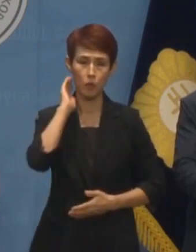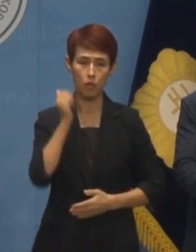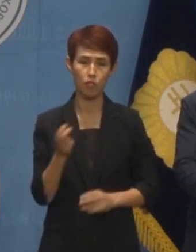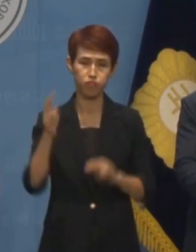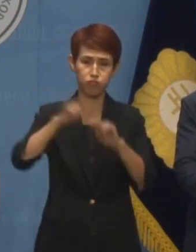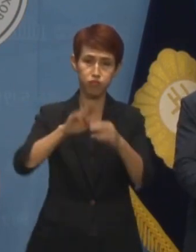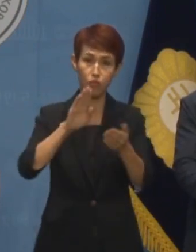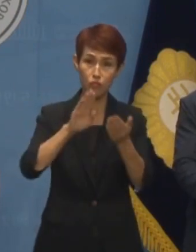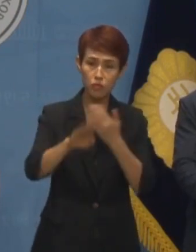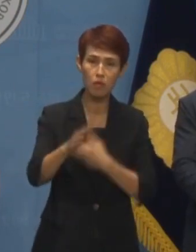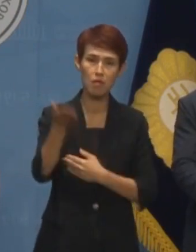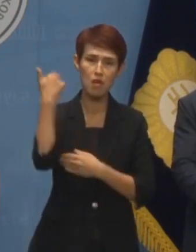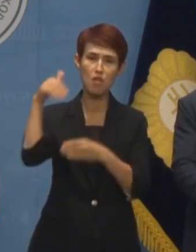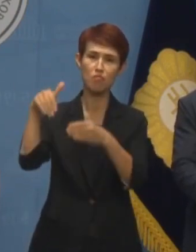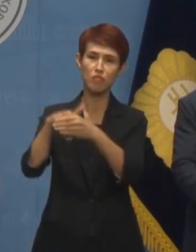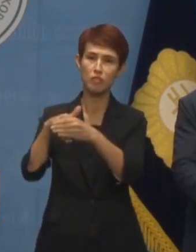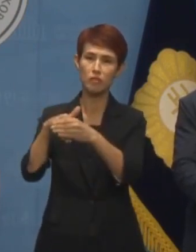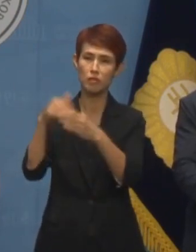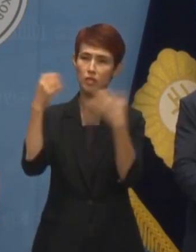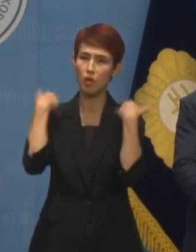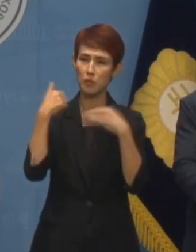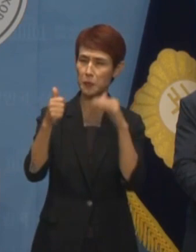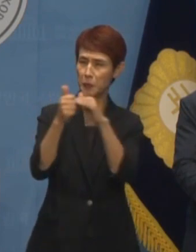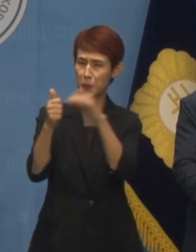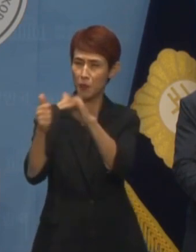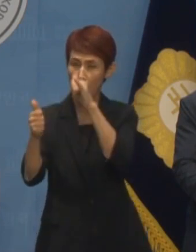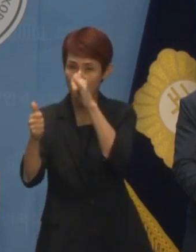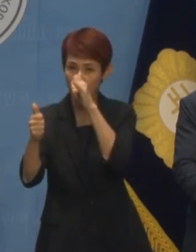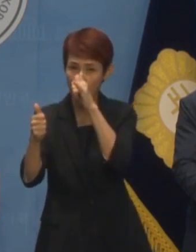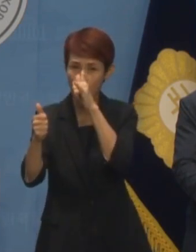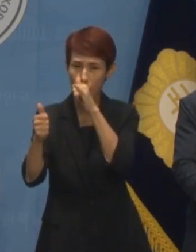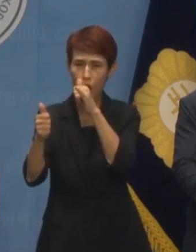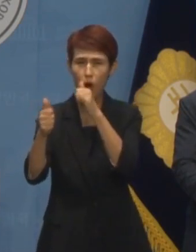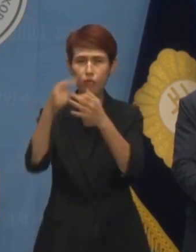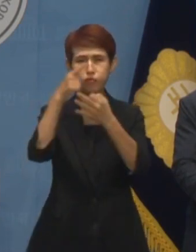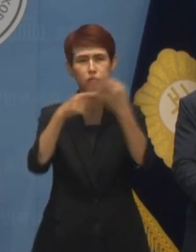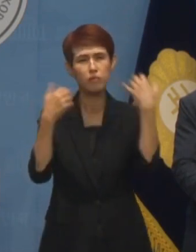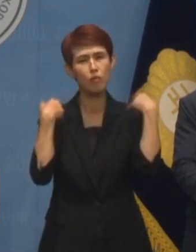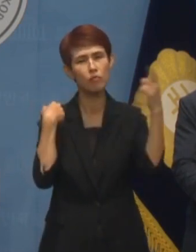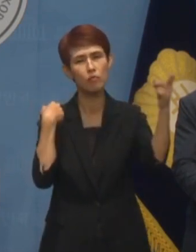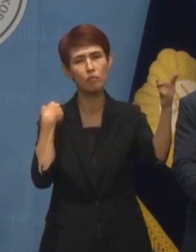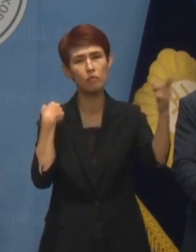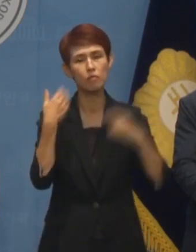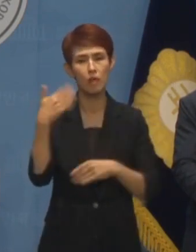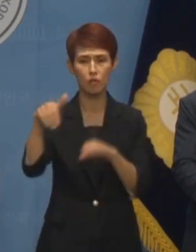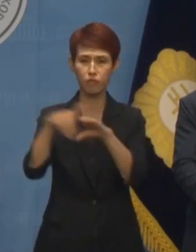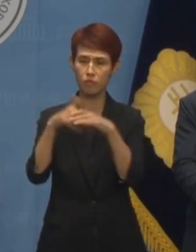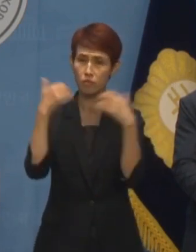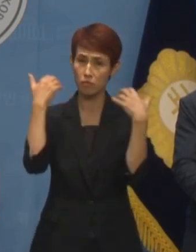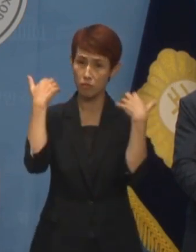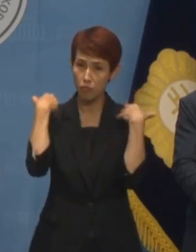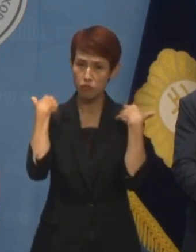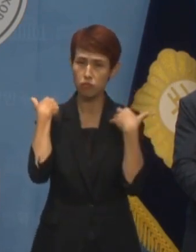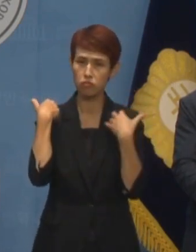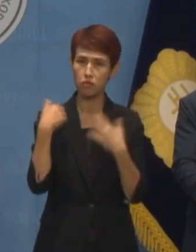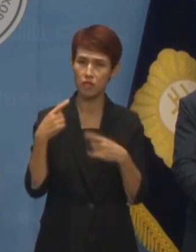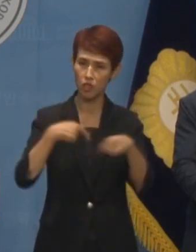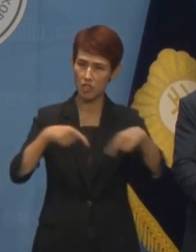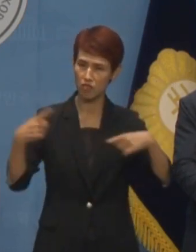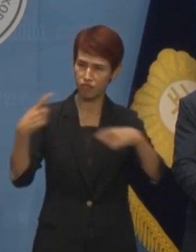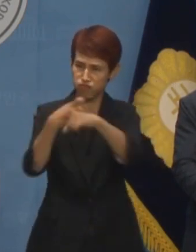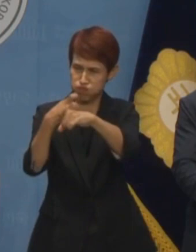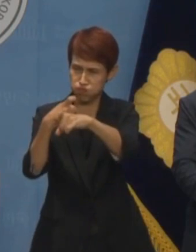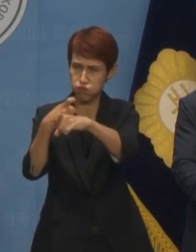정부 괴롭히기만 골몰하던 윤석일 정부는 는 대체 언제까지 전임 정부에 대한 정치 보복에 몰두